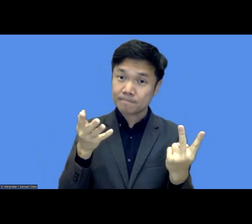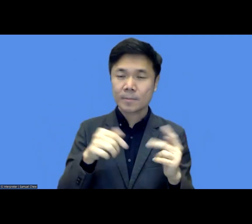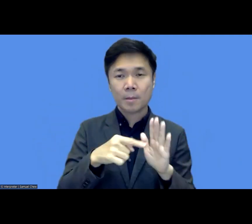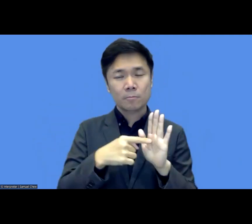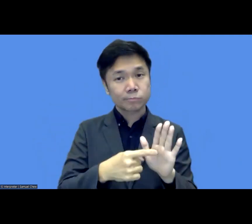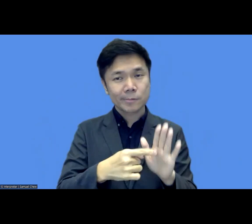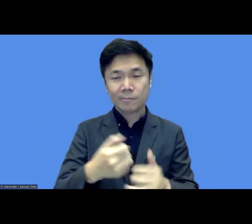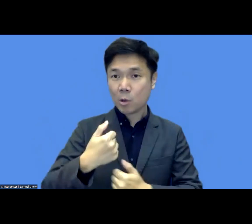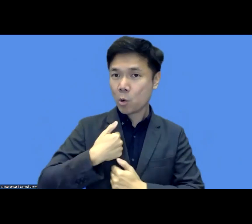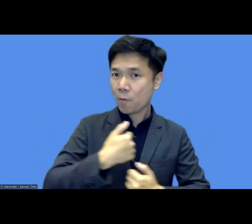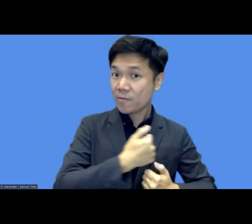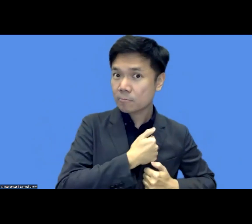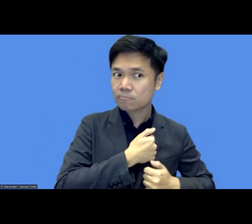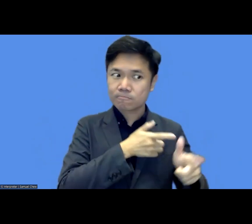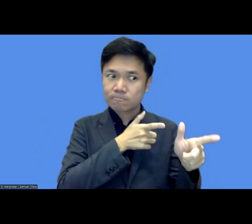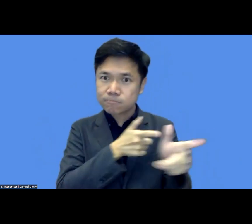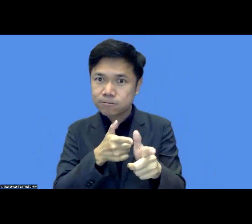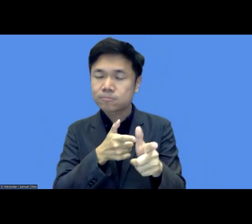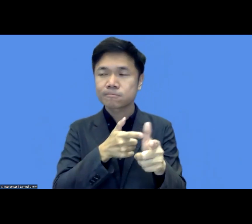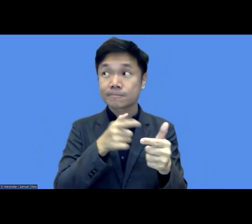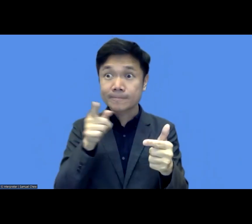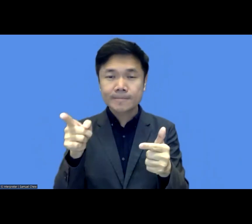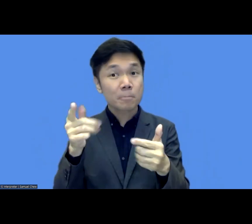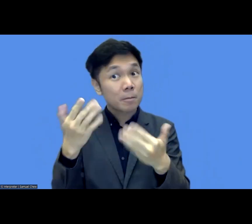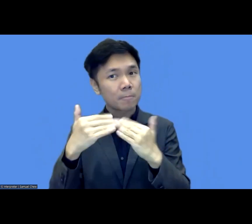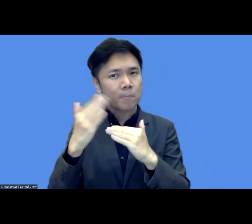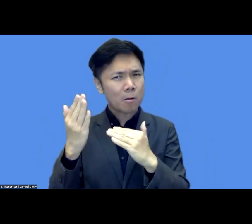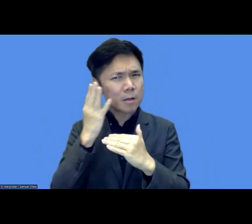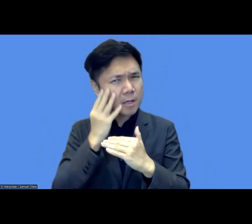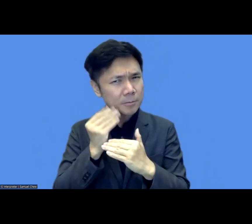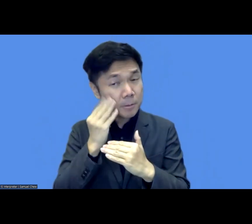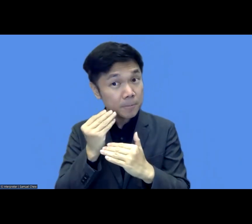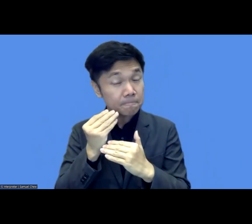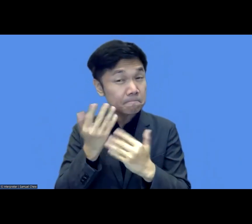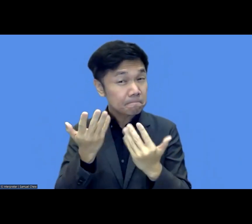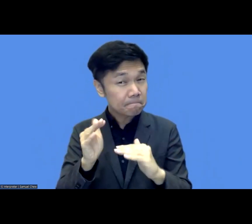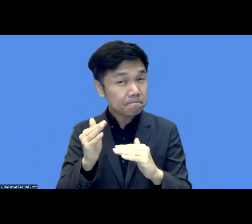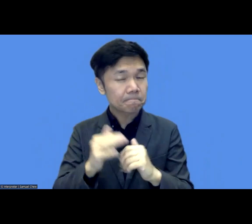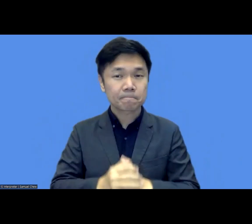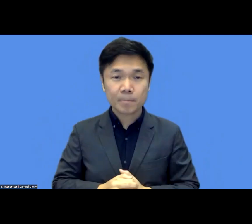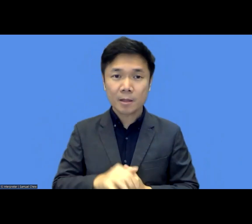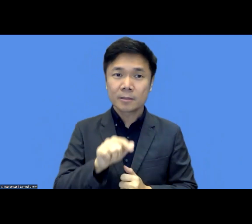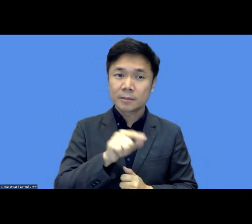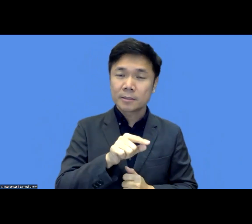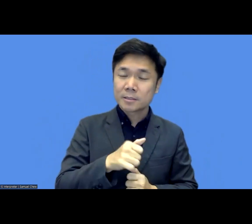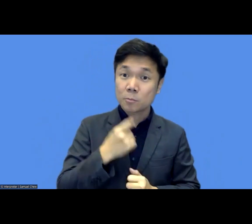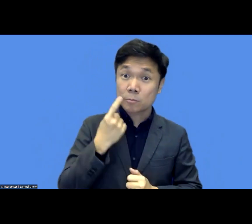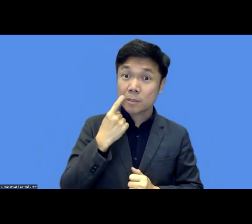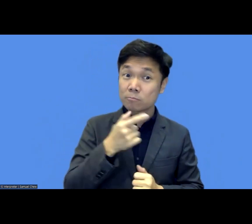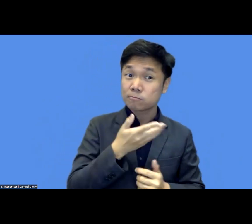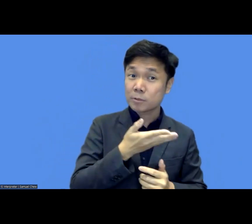conflictos, etcétera. Lo que vemos, lo que Nicolás explicó, es que hay